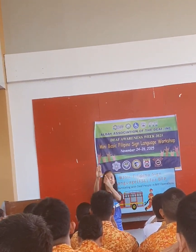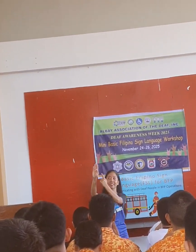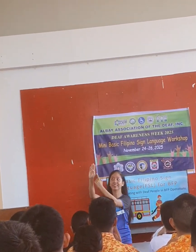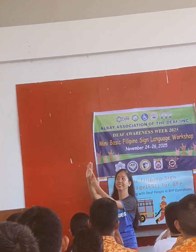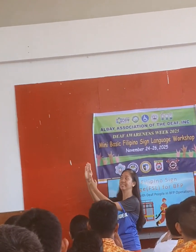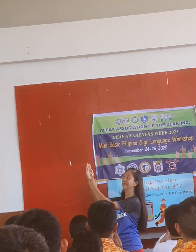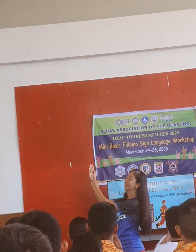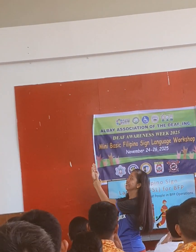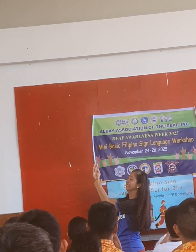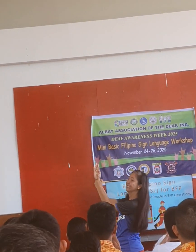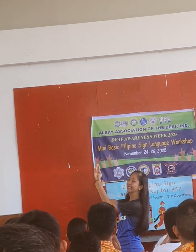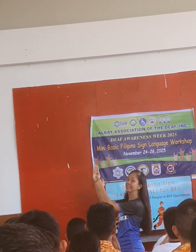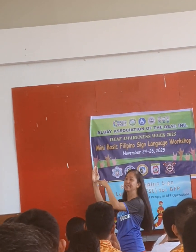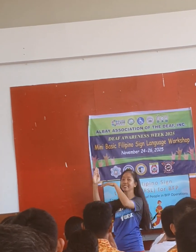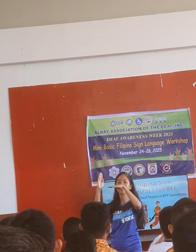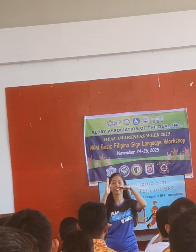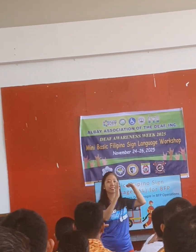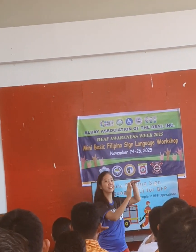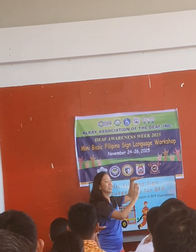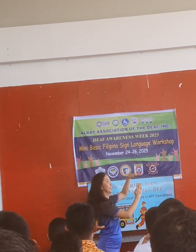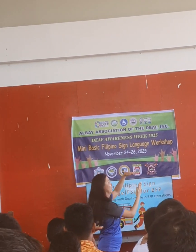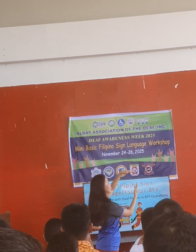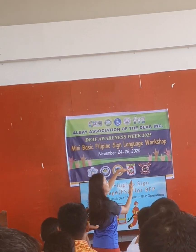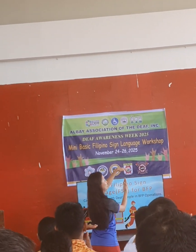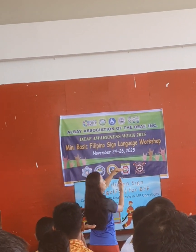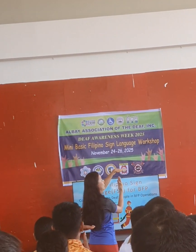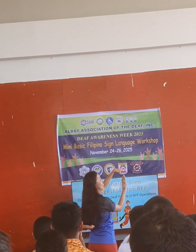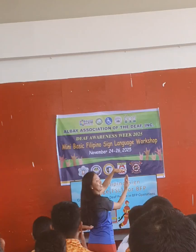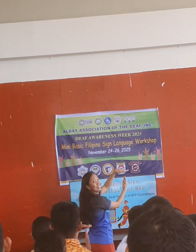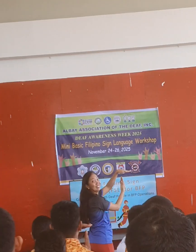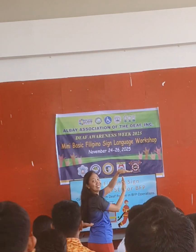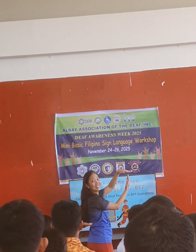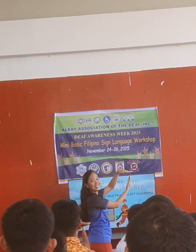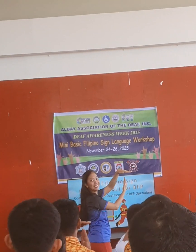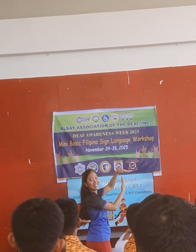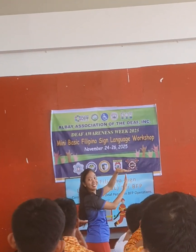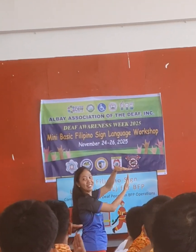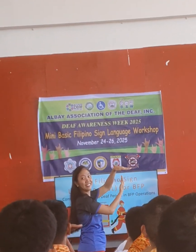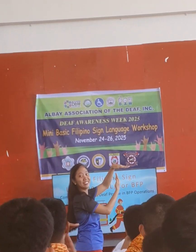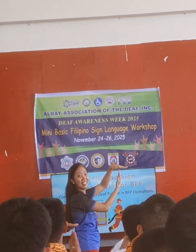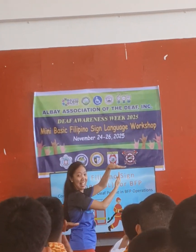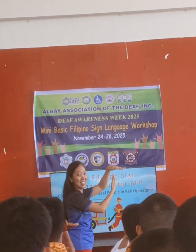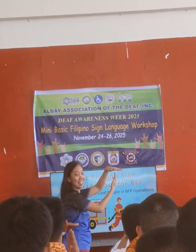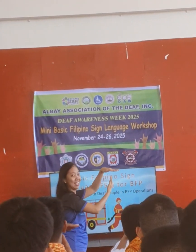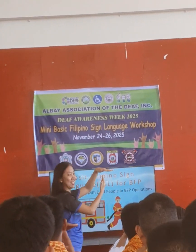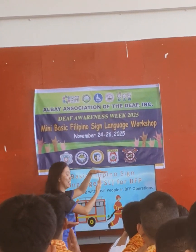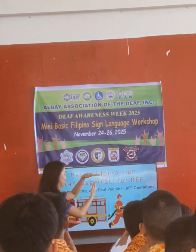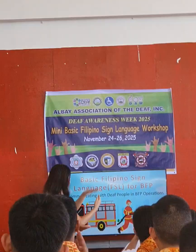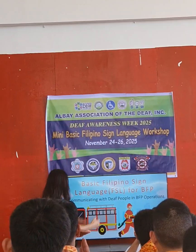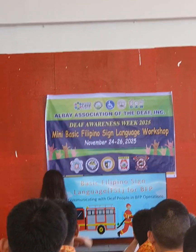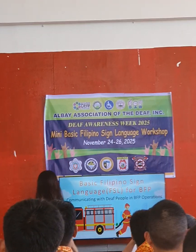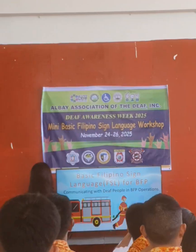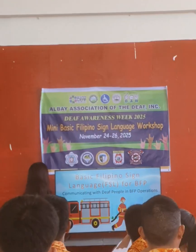yung letter B. Ayan. Tapos, ganito lang, iikot lang po.